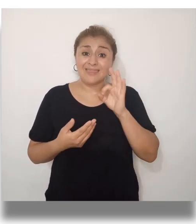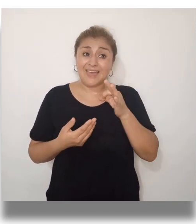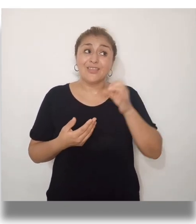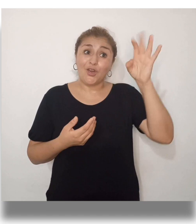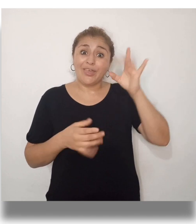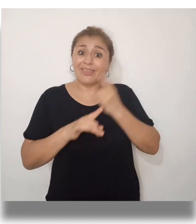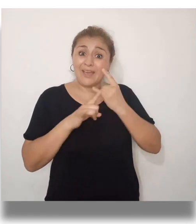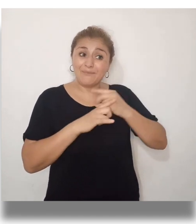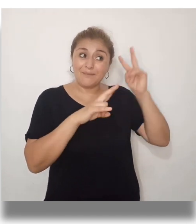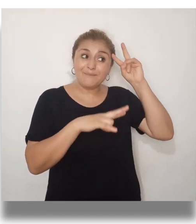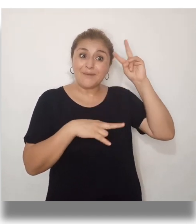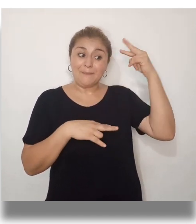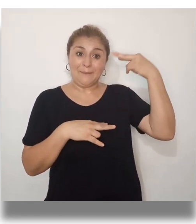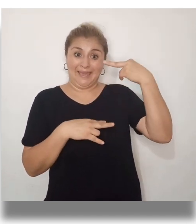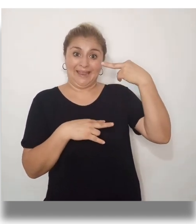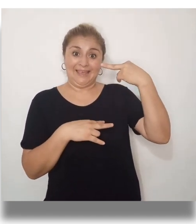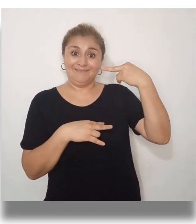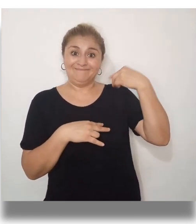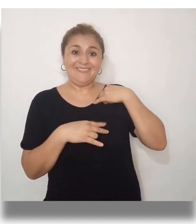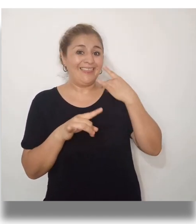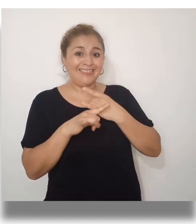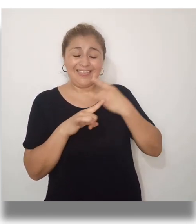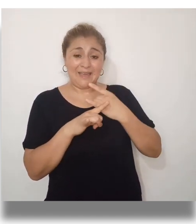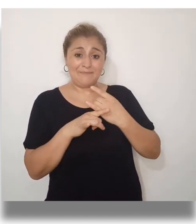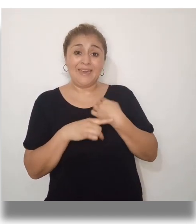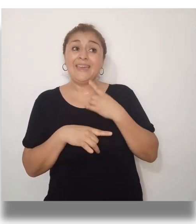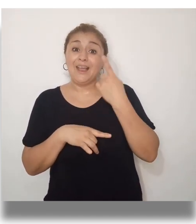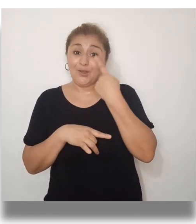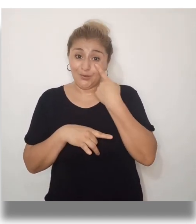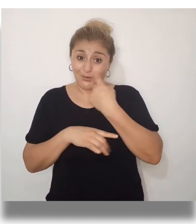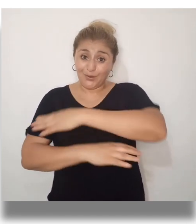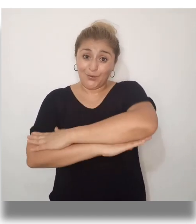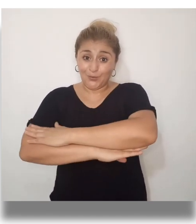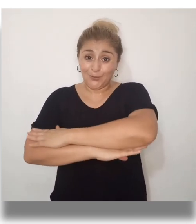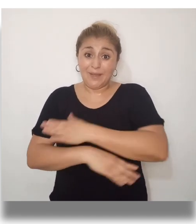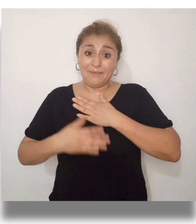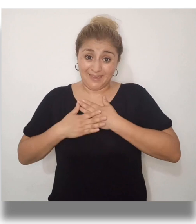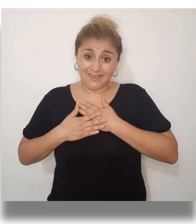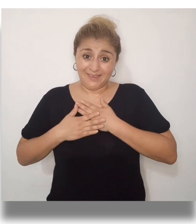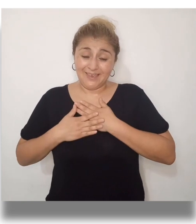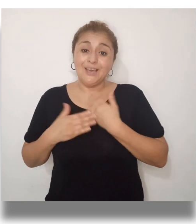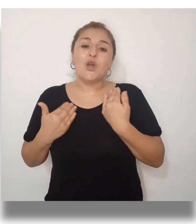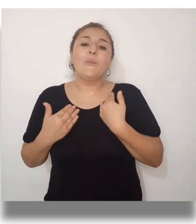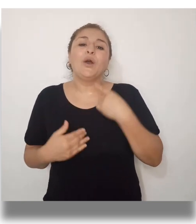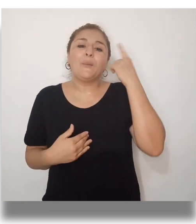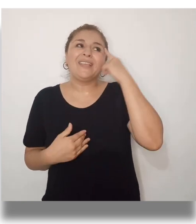pensar que él está contento con lo que estamos haciendo lo estaremos entristeciendo